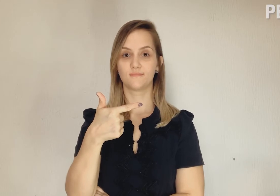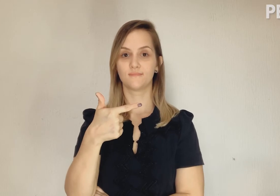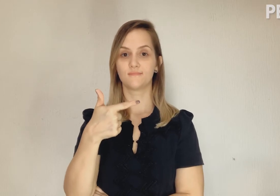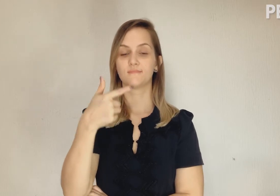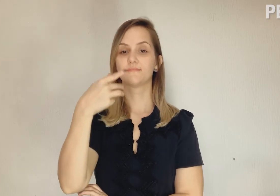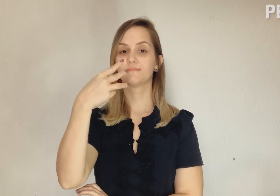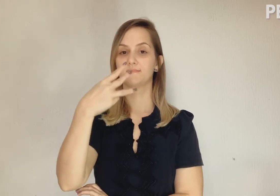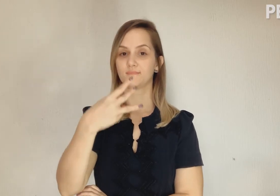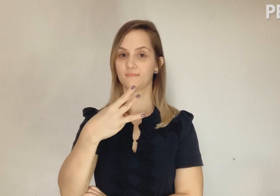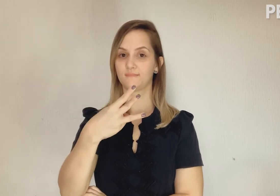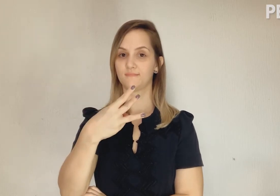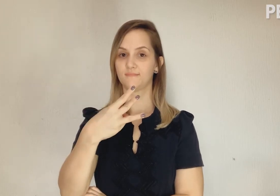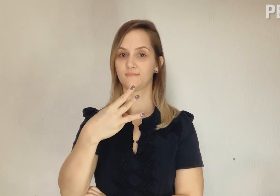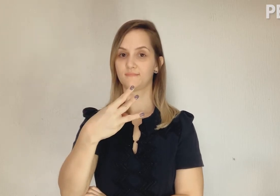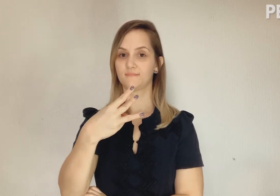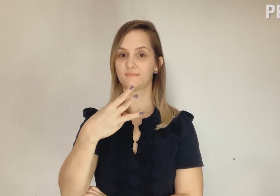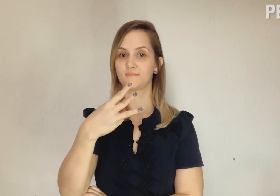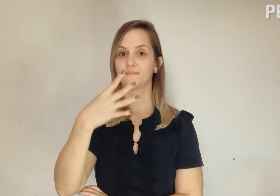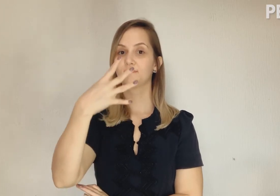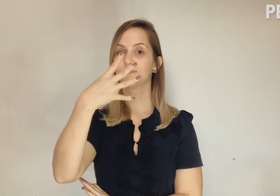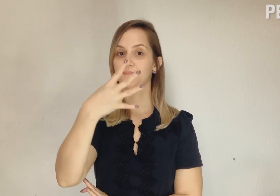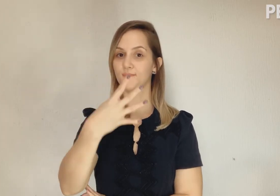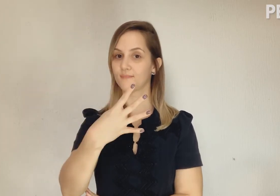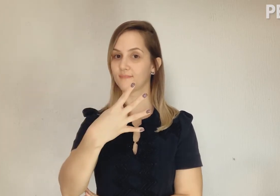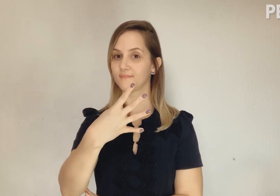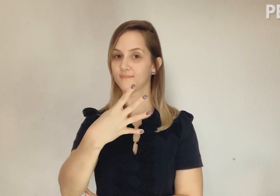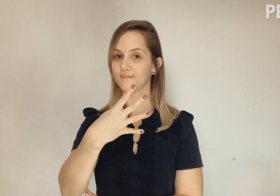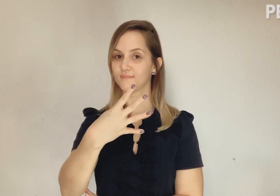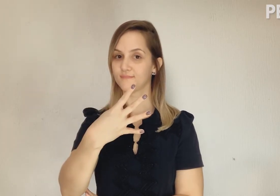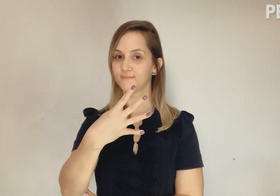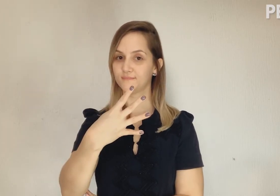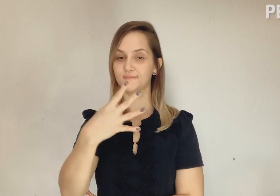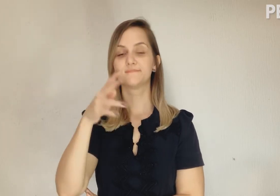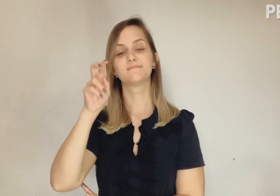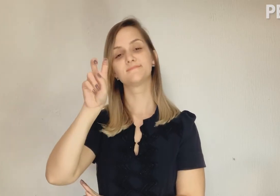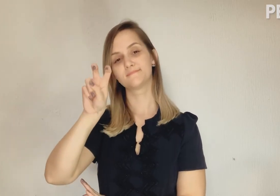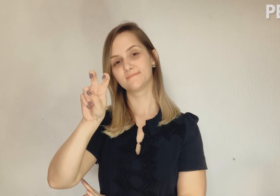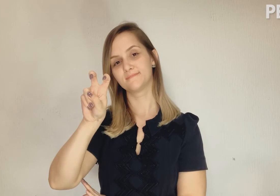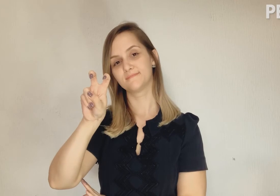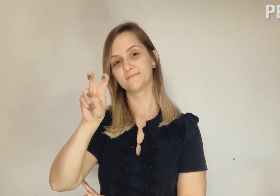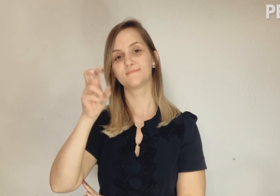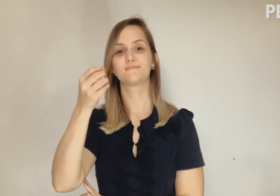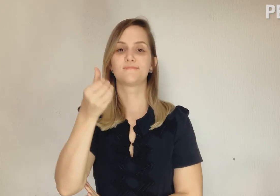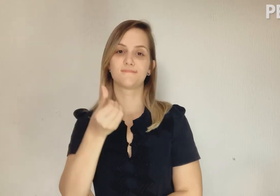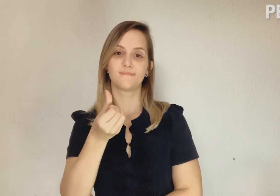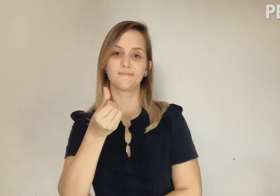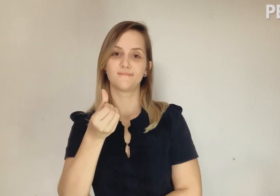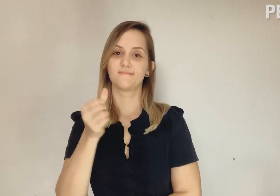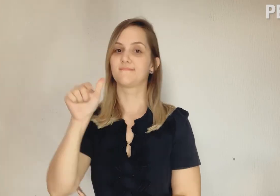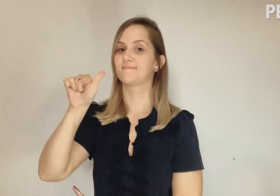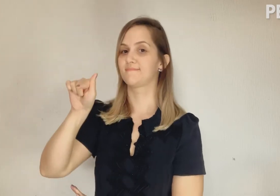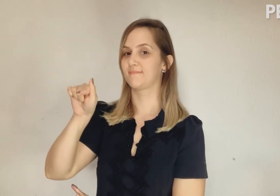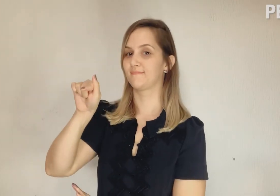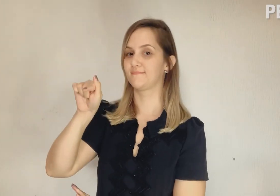2, 3, 4, 5, 6,